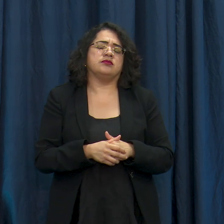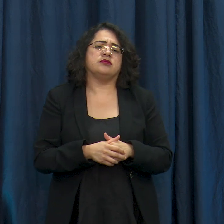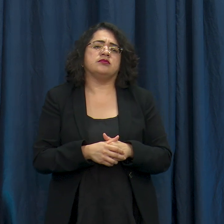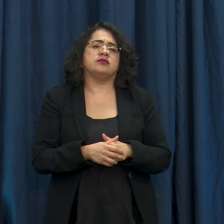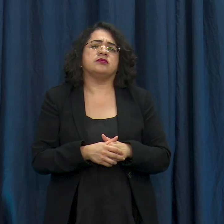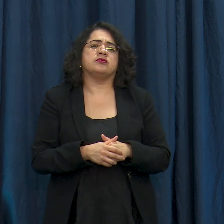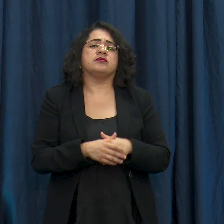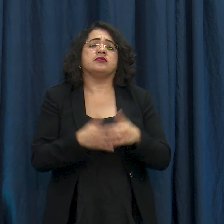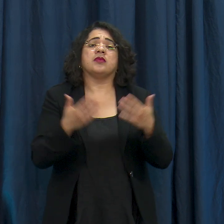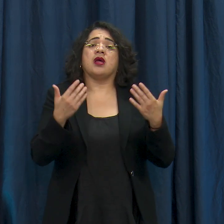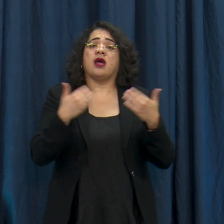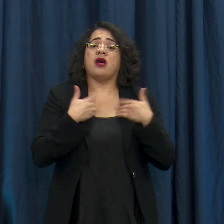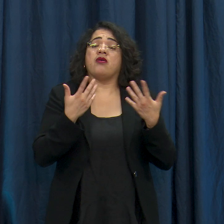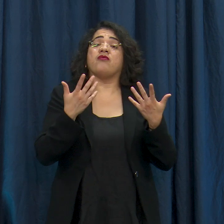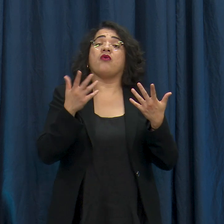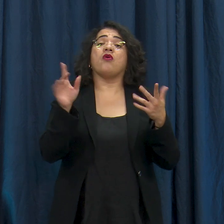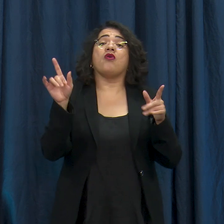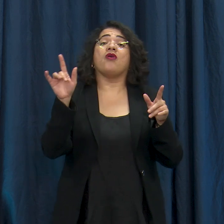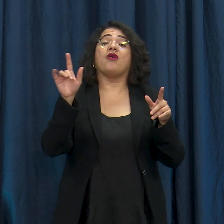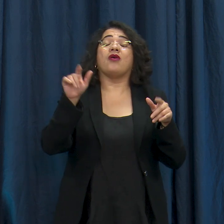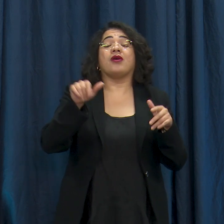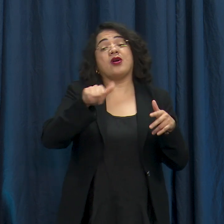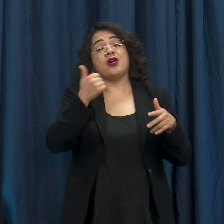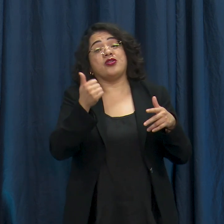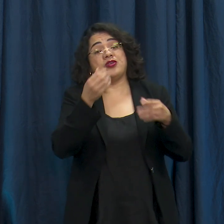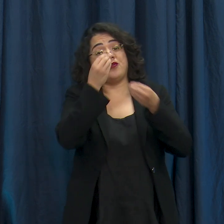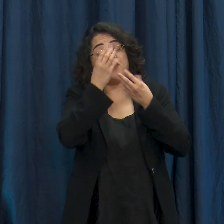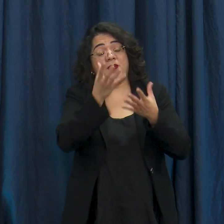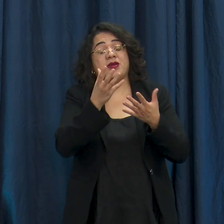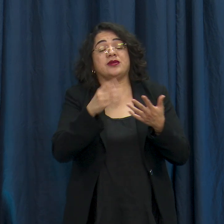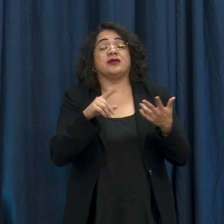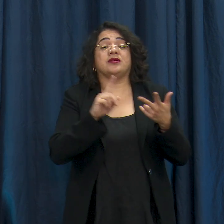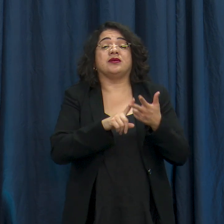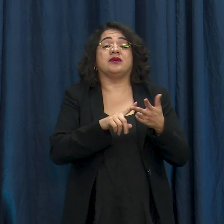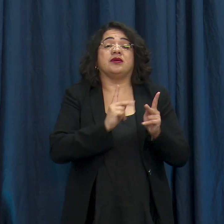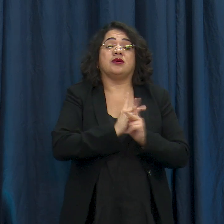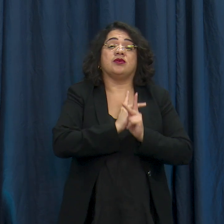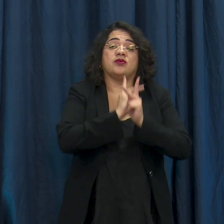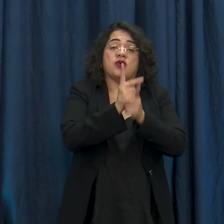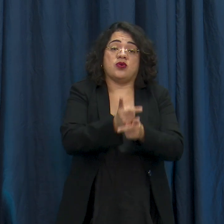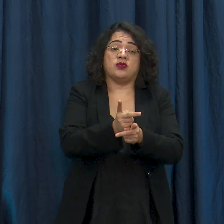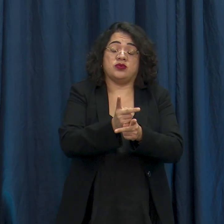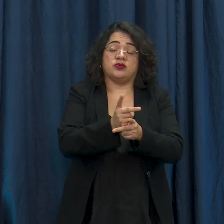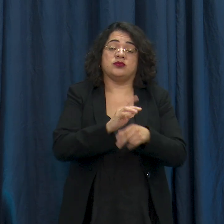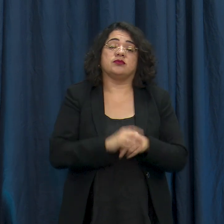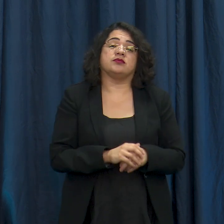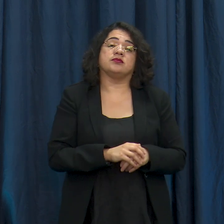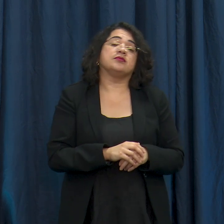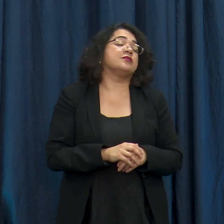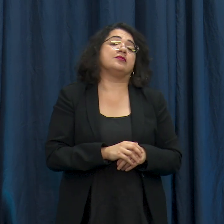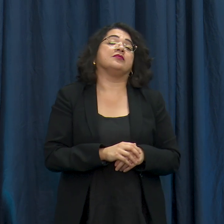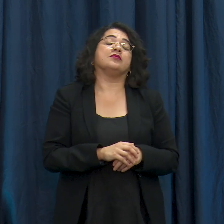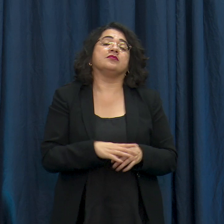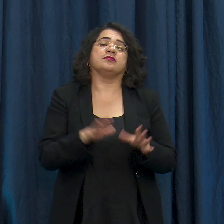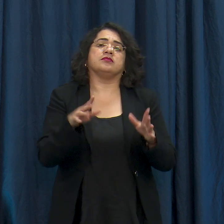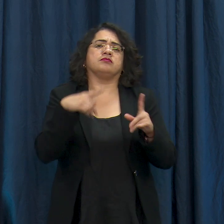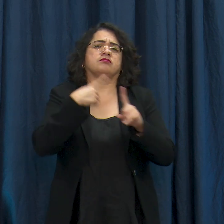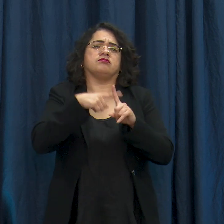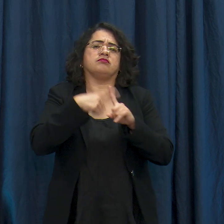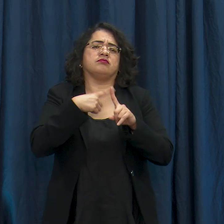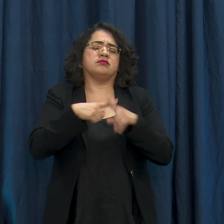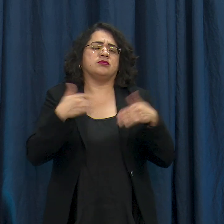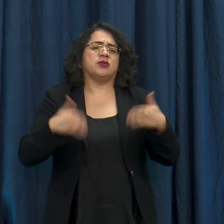También tengo una información sobre préstamos. Con tanta angustia económica, me da un placer en anunciar algo positivo que